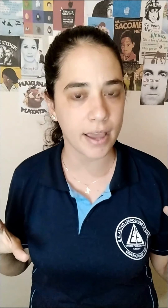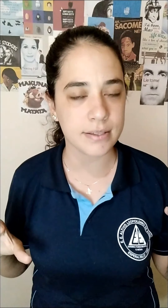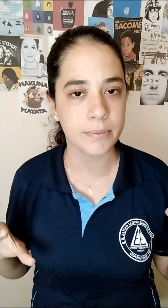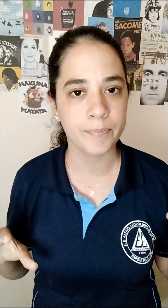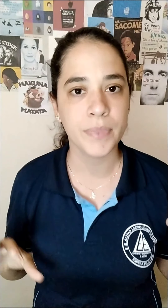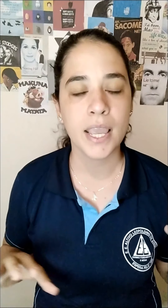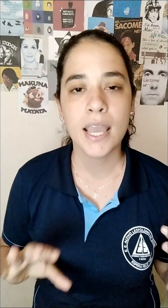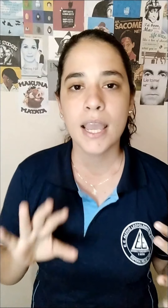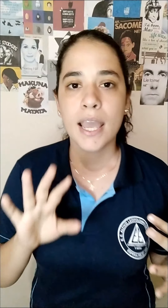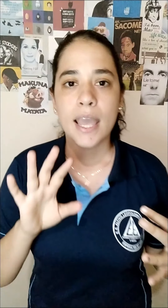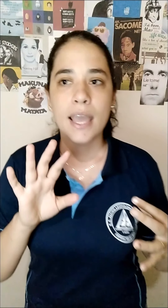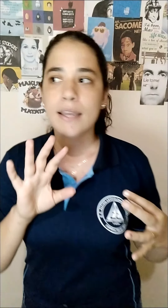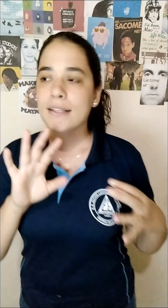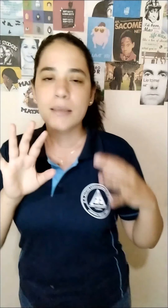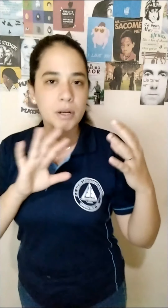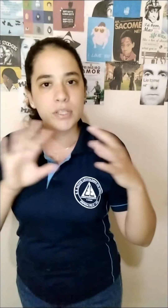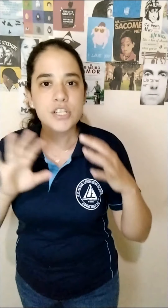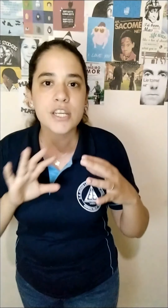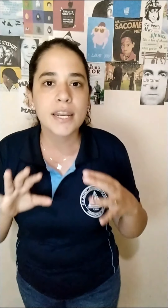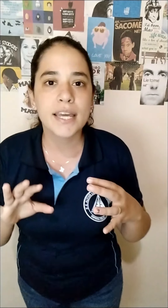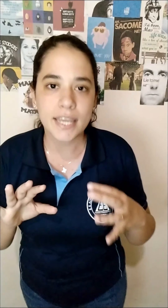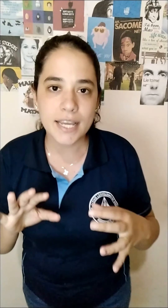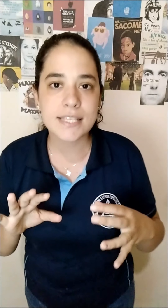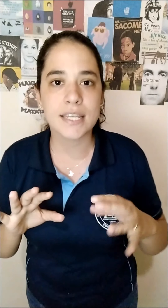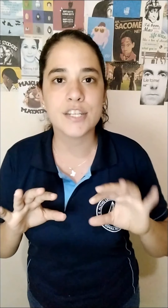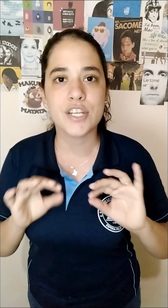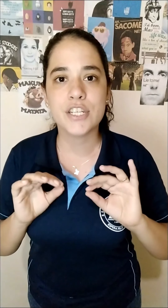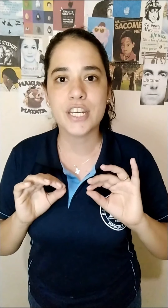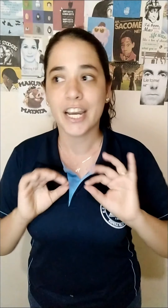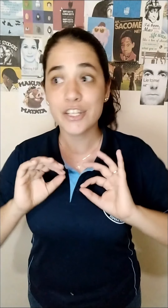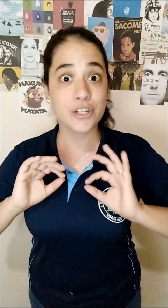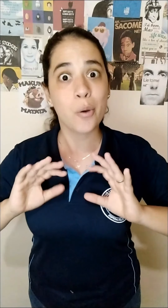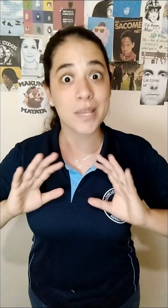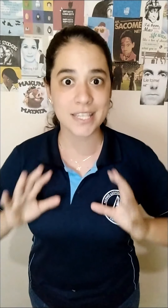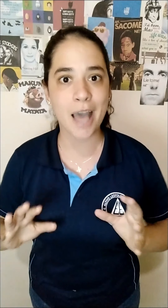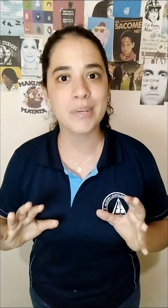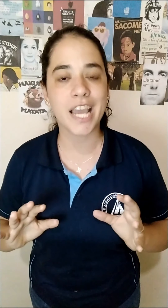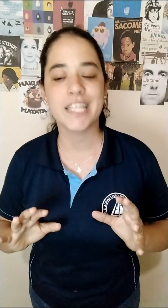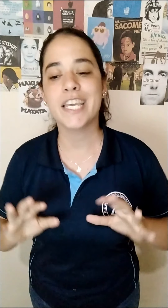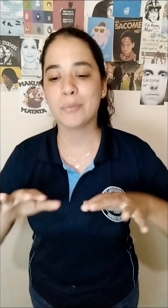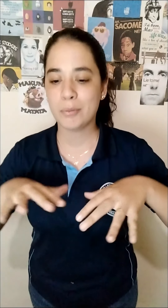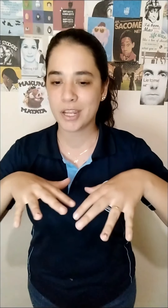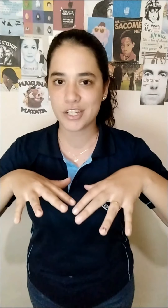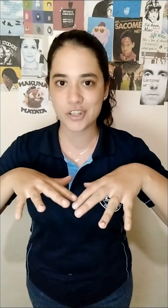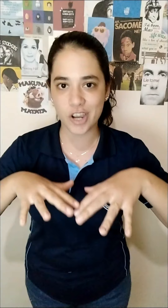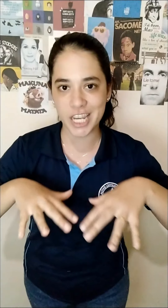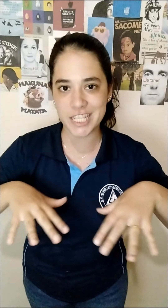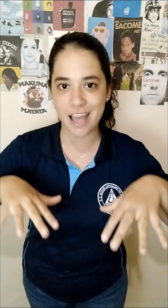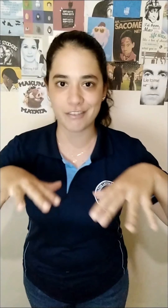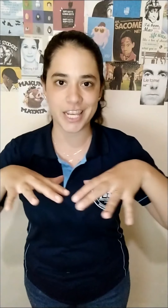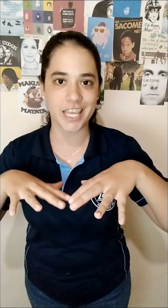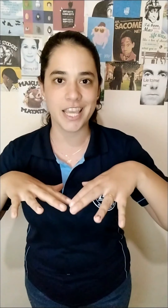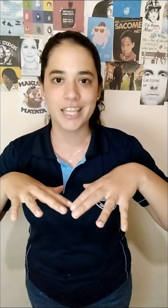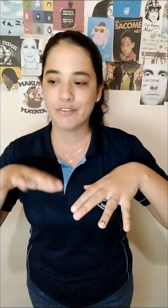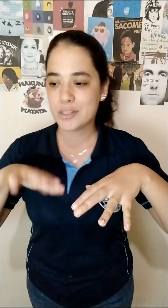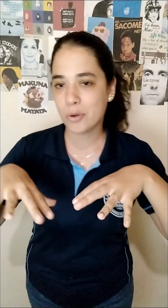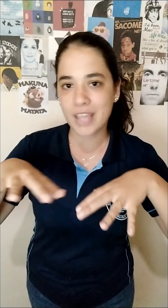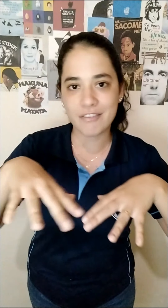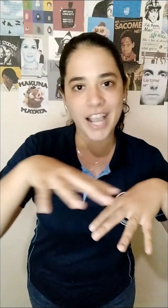frase. Lembra quando a gente era criança, que a gente, antes de começar a brincadeira, primeiro a gente organizava ali? Talvez montava a